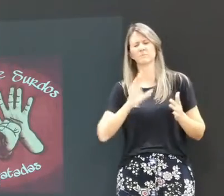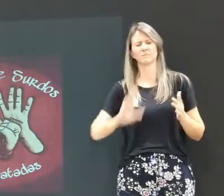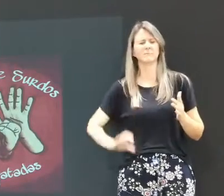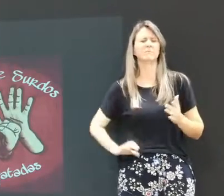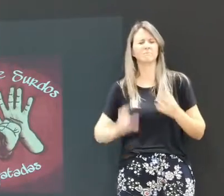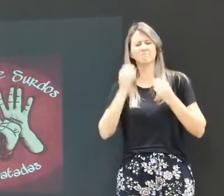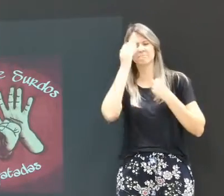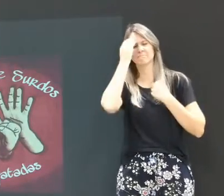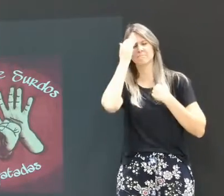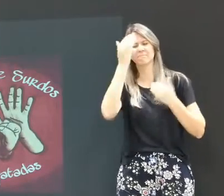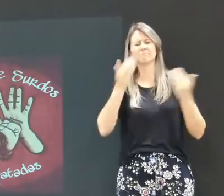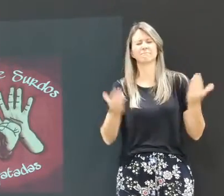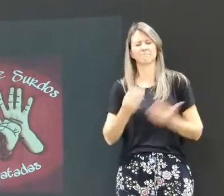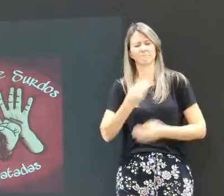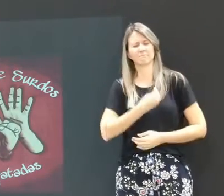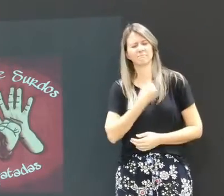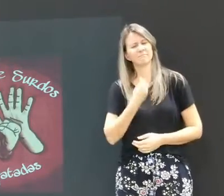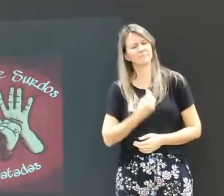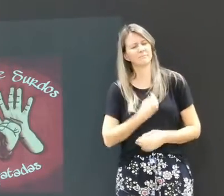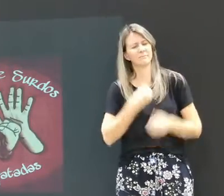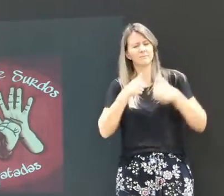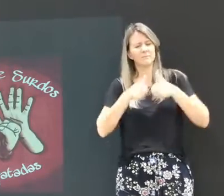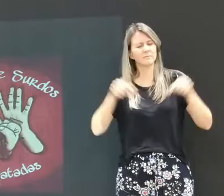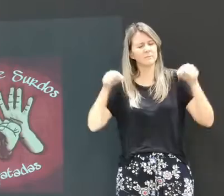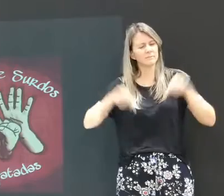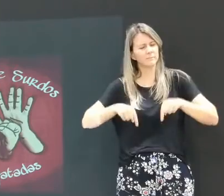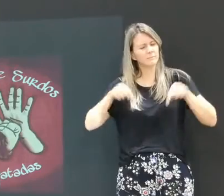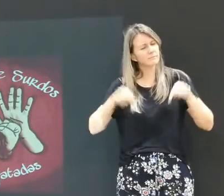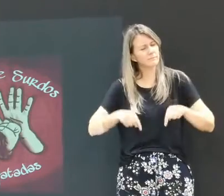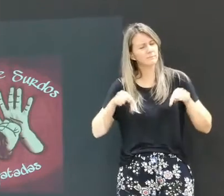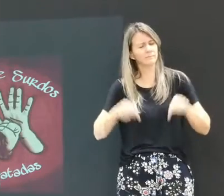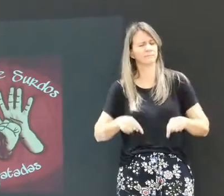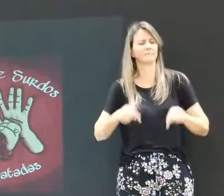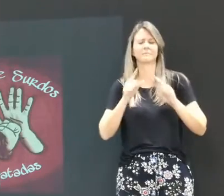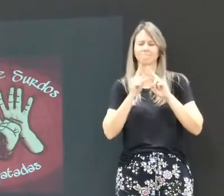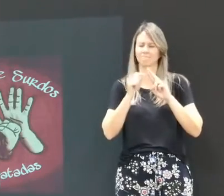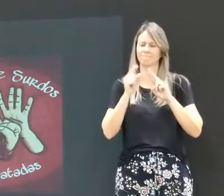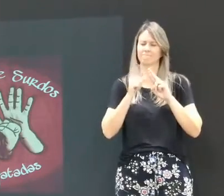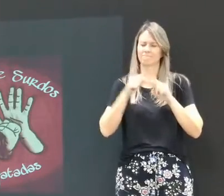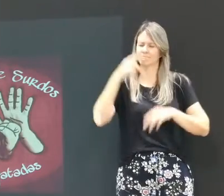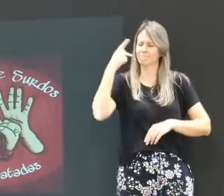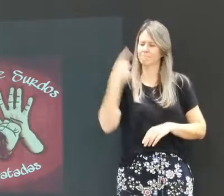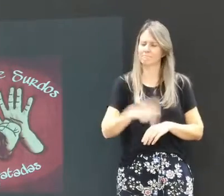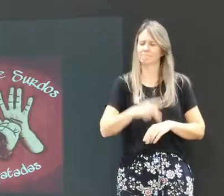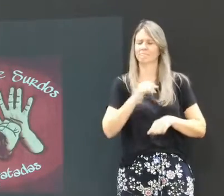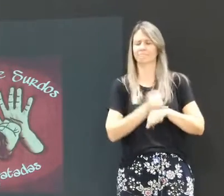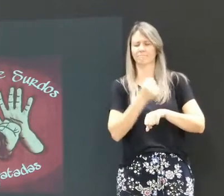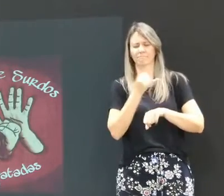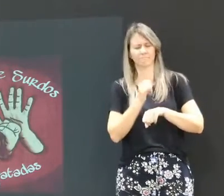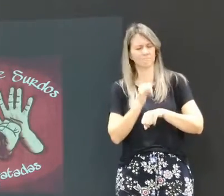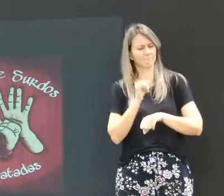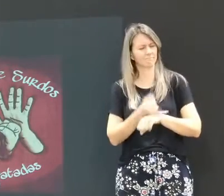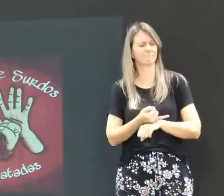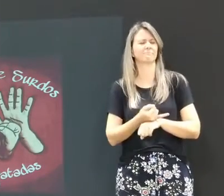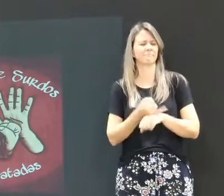Senhor Jesus Cristo, muito obrigado por nós estarmos neste lugar aqui na Resgate, na cidade